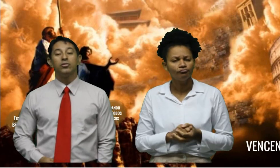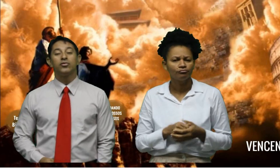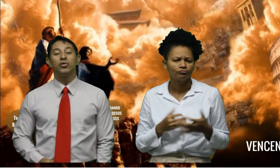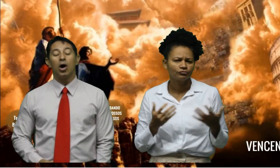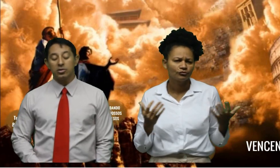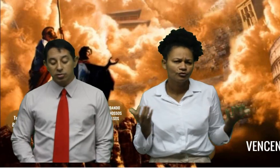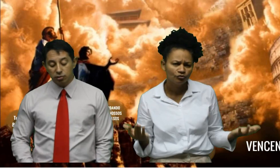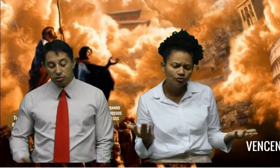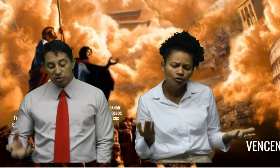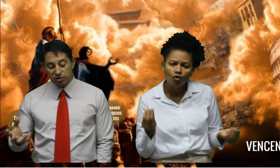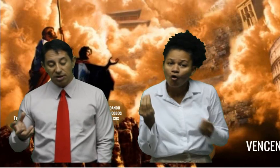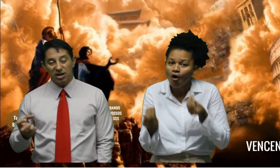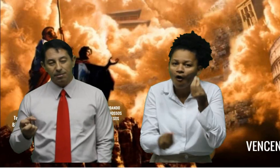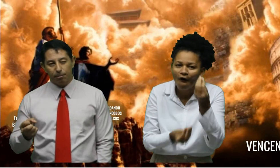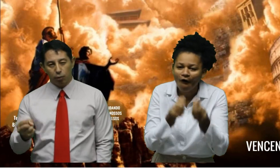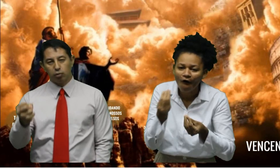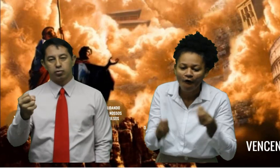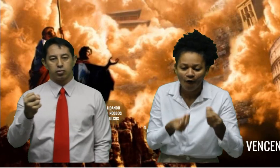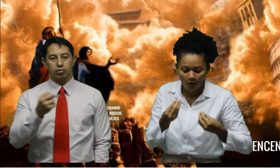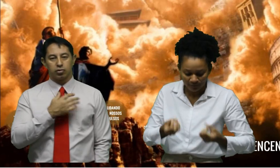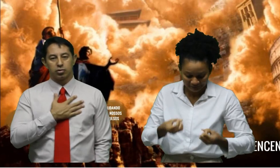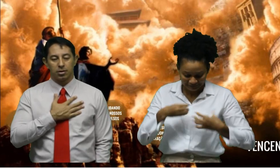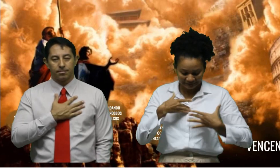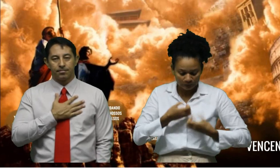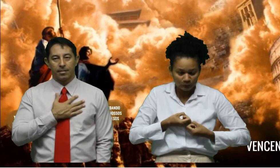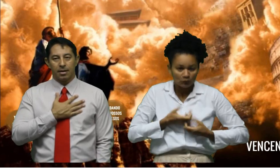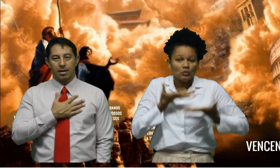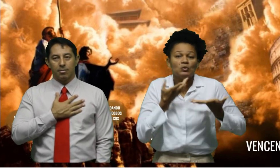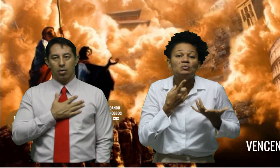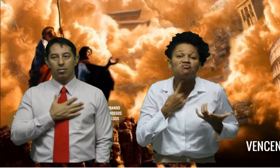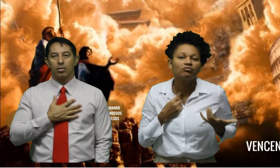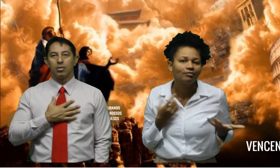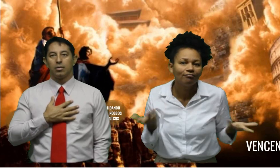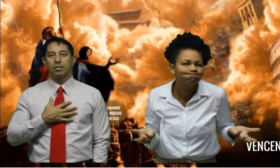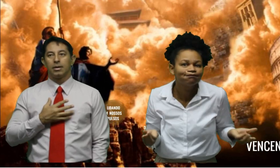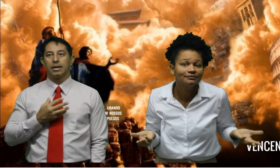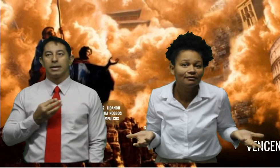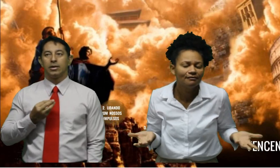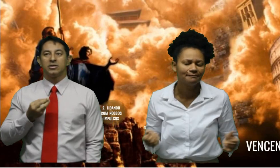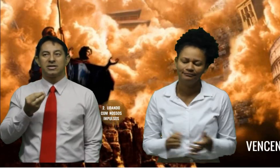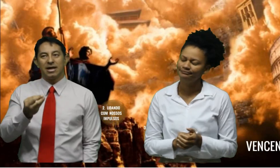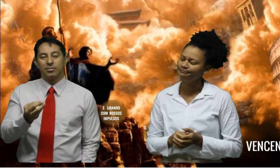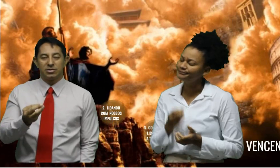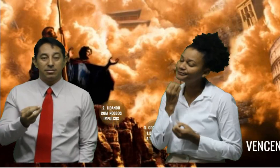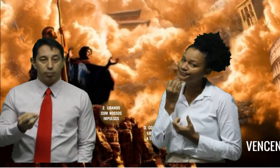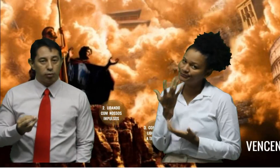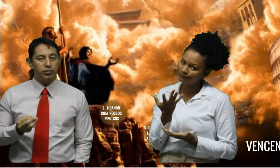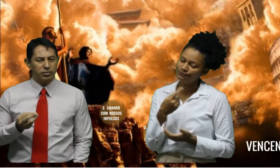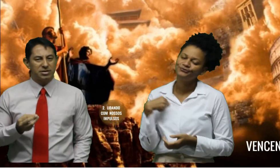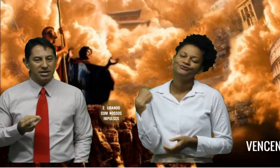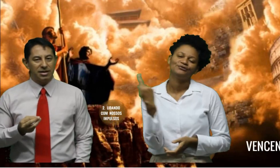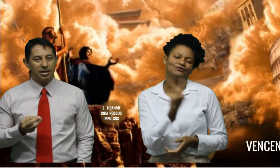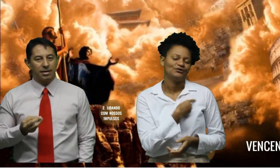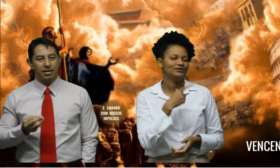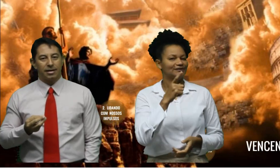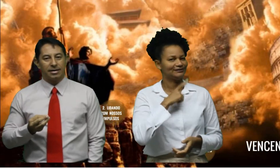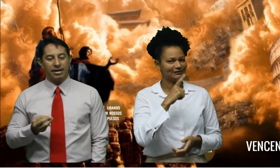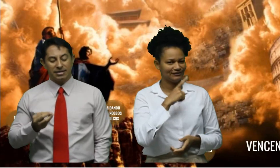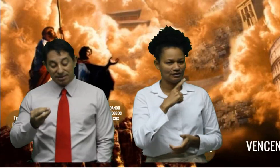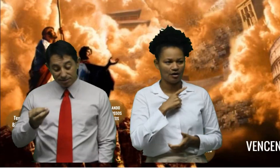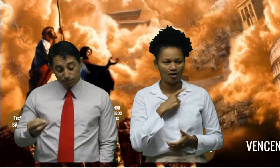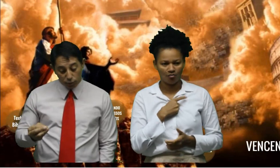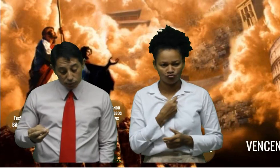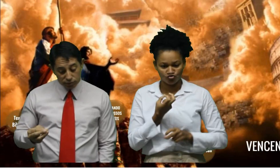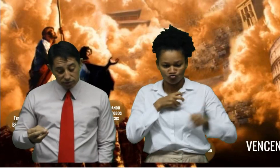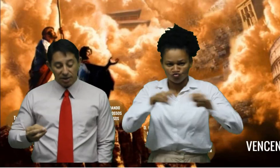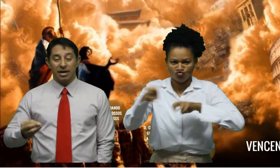Lidando com os nossos impulsos. Bom, nós temos impulsos sim. E